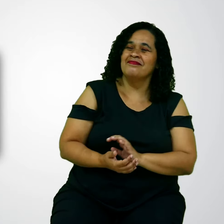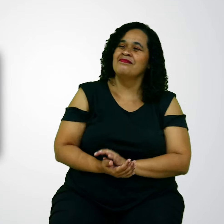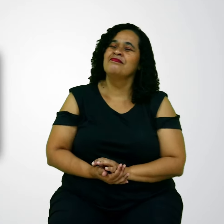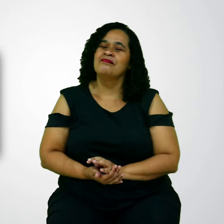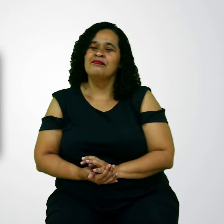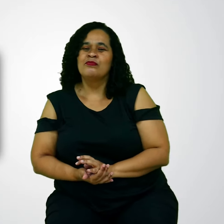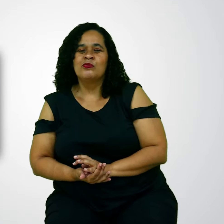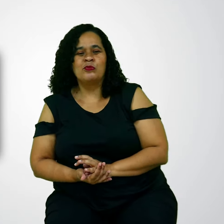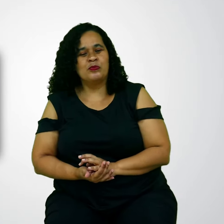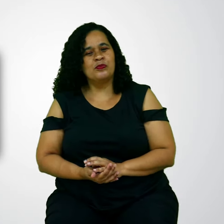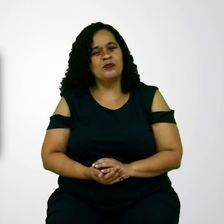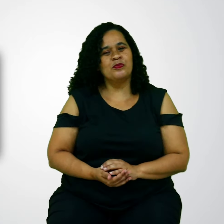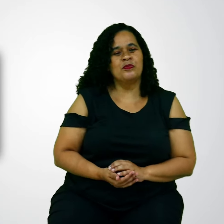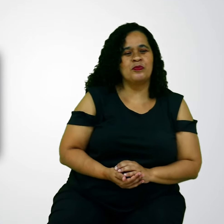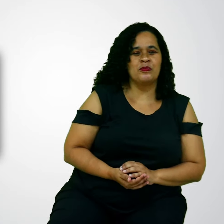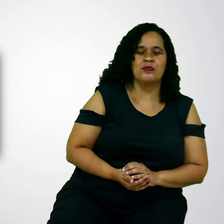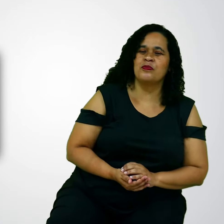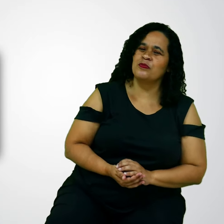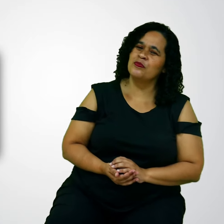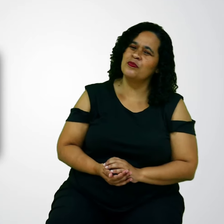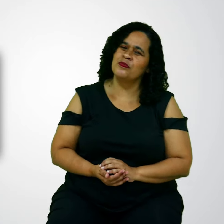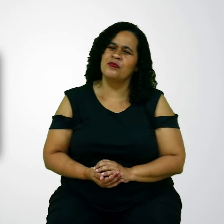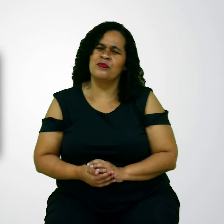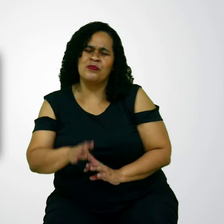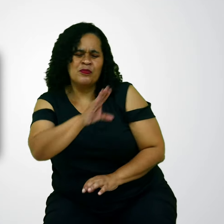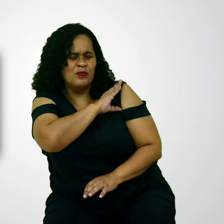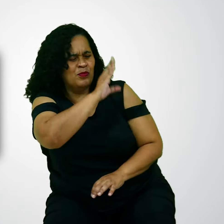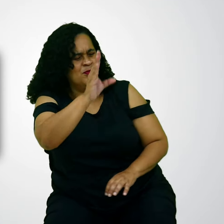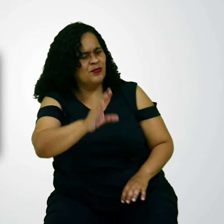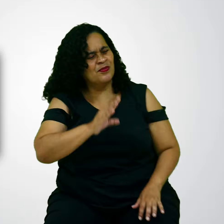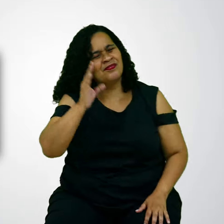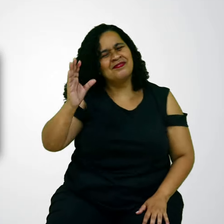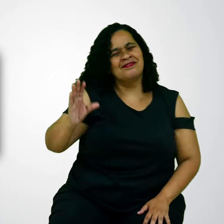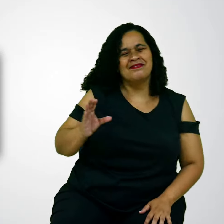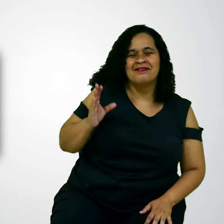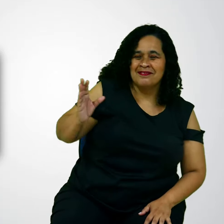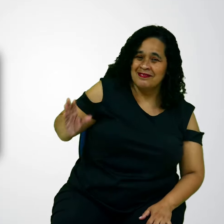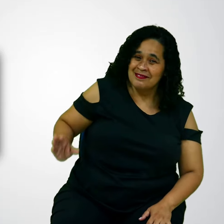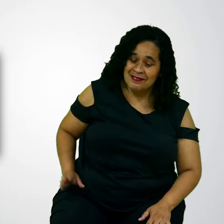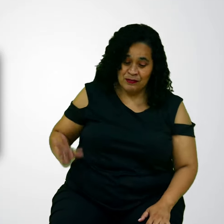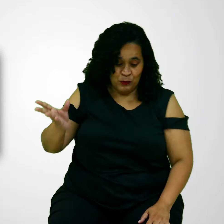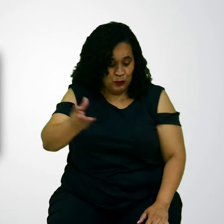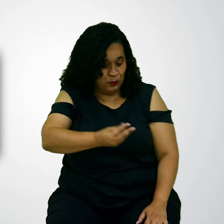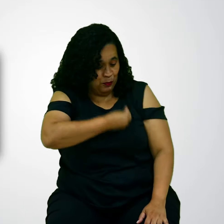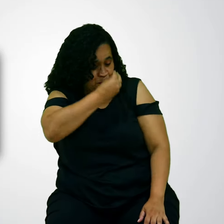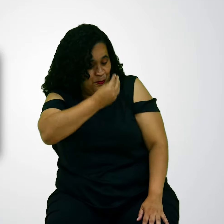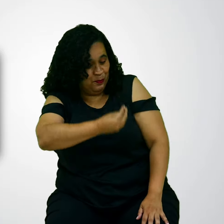Tenho em Cristo nova vida.